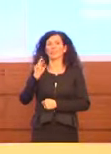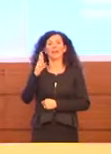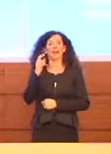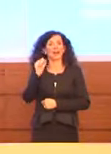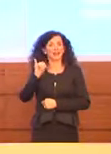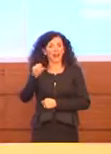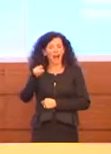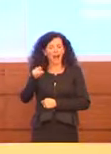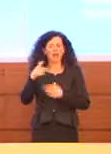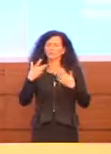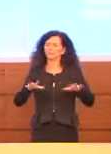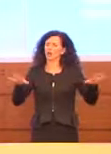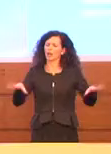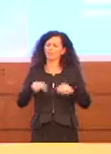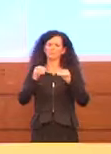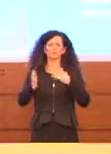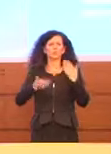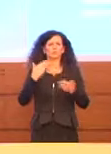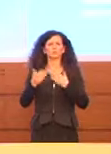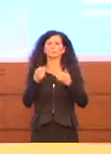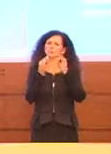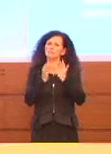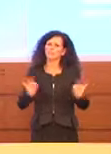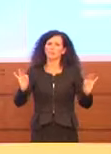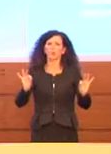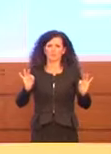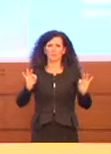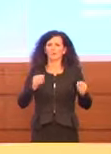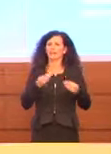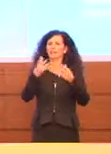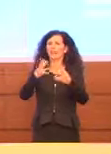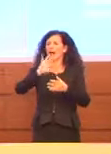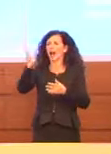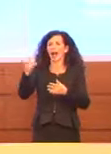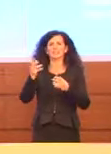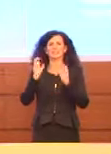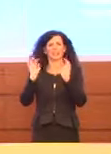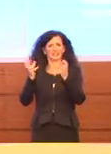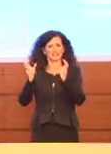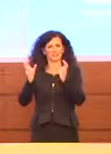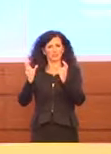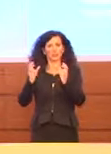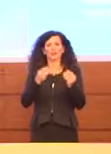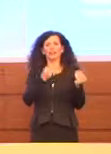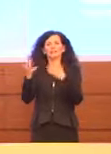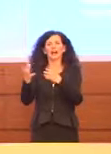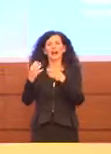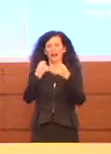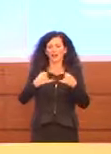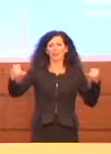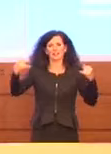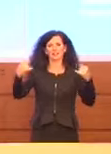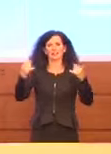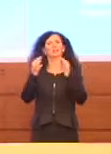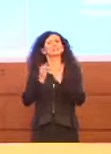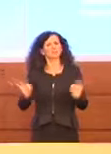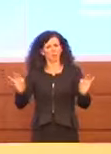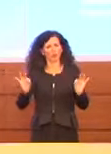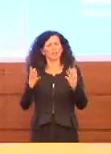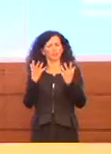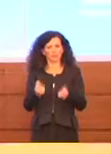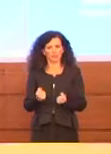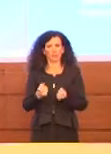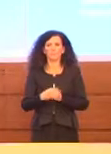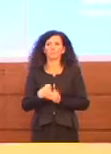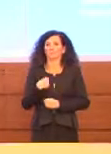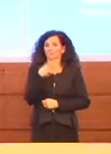ha reso disponibile alle altre testate giornalistiche il proprio segnale come ho detto i dati noi